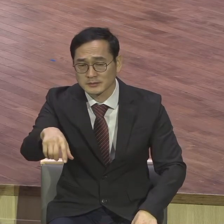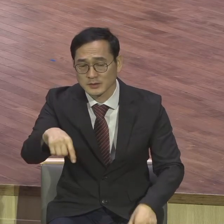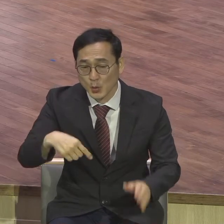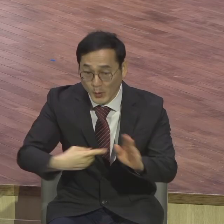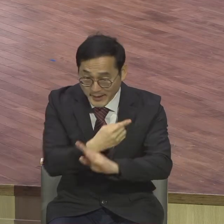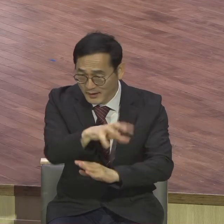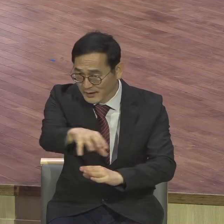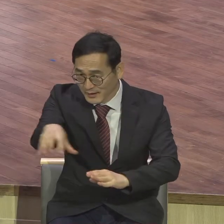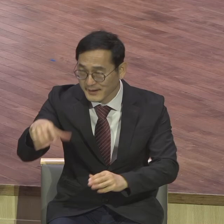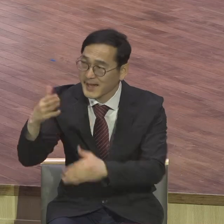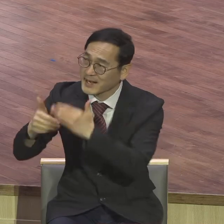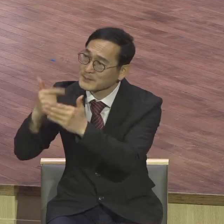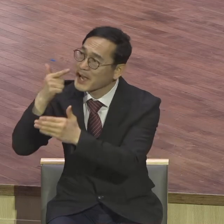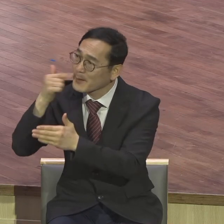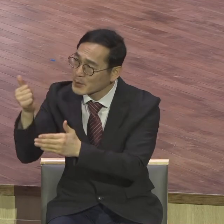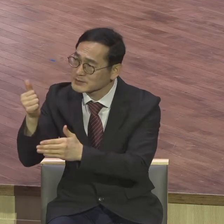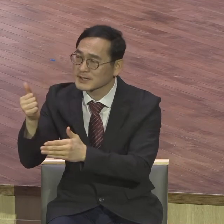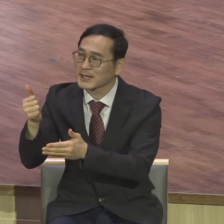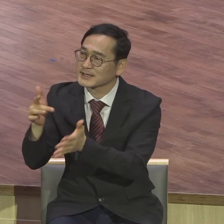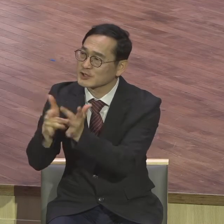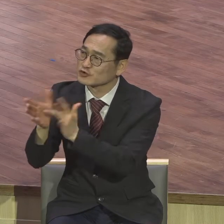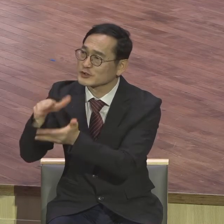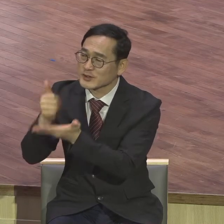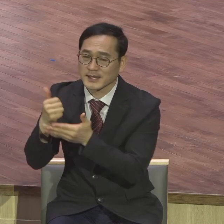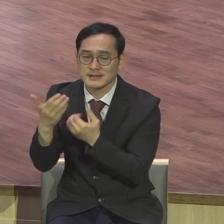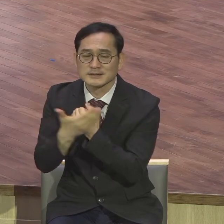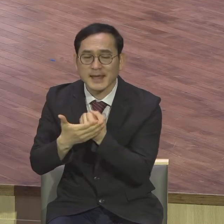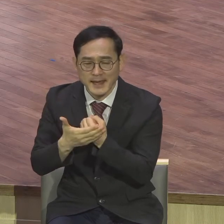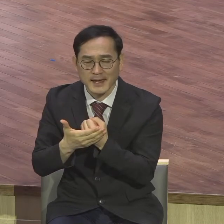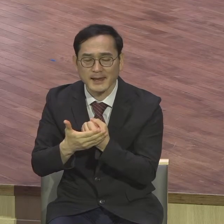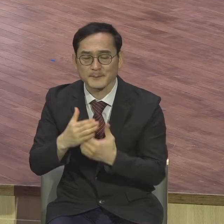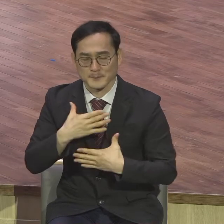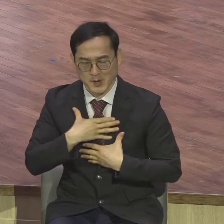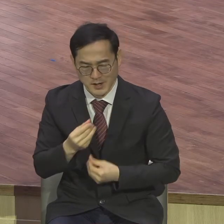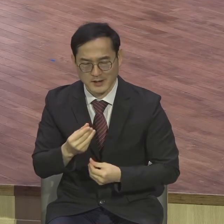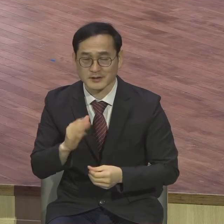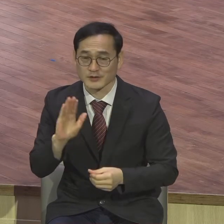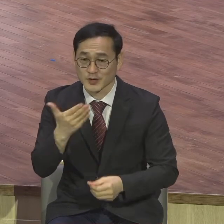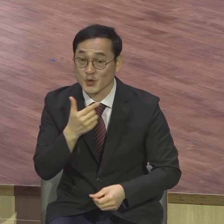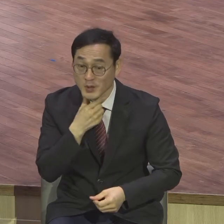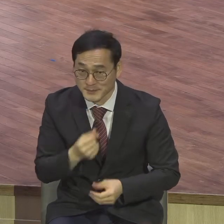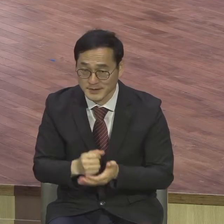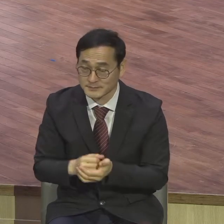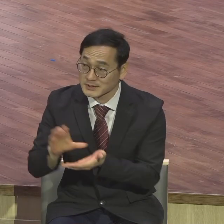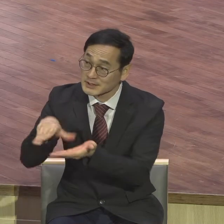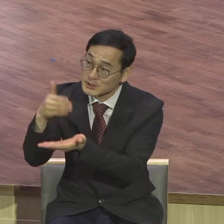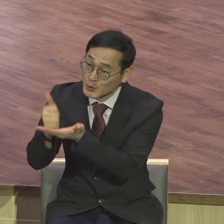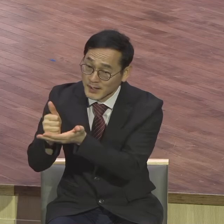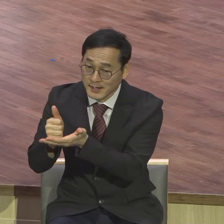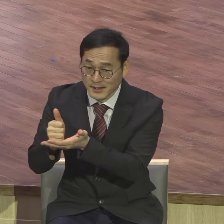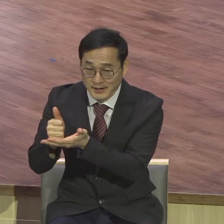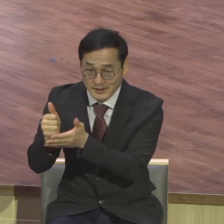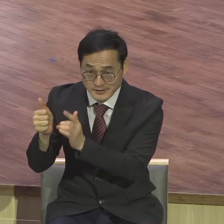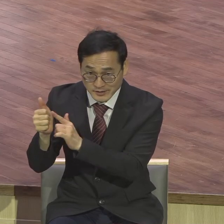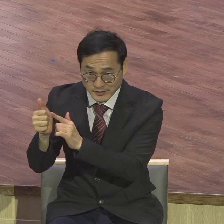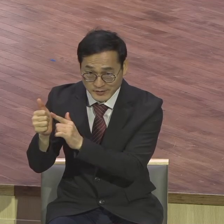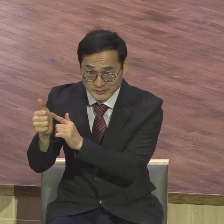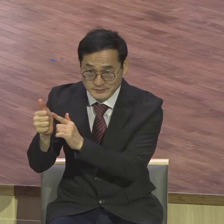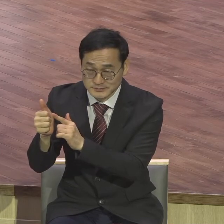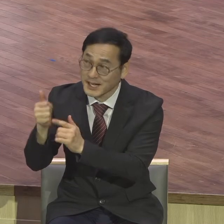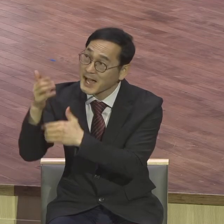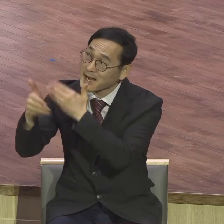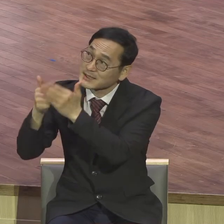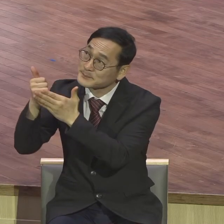예수 그리스도로부터 은혜와 평강이 있기를 원하노라. 그리스도께서 하나님 곧 우리 아버지의 뜻을 따라 이